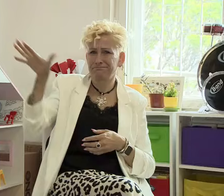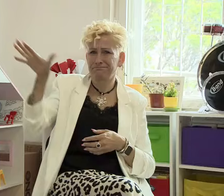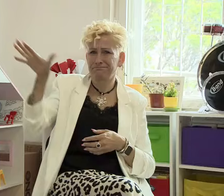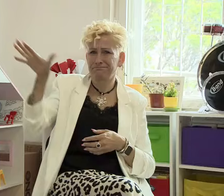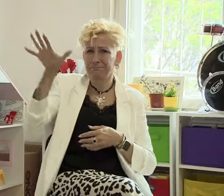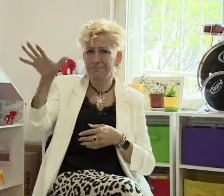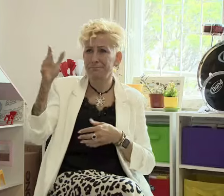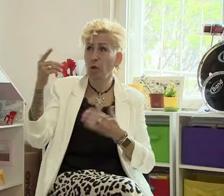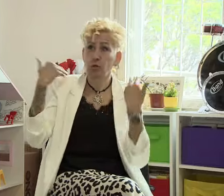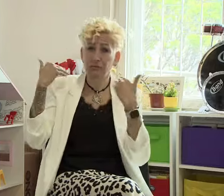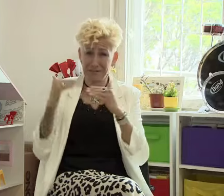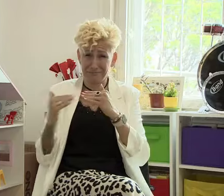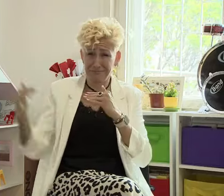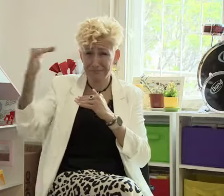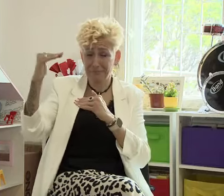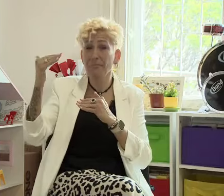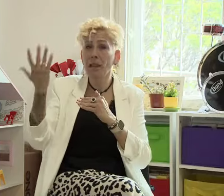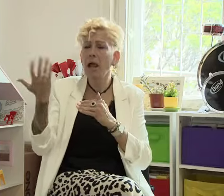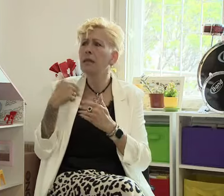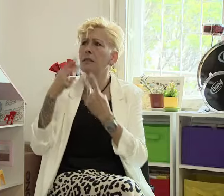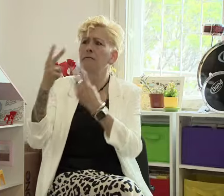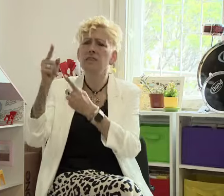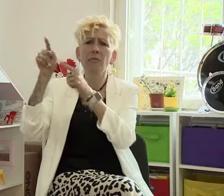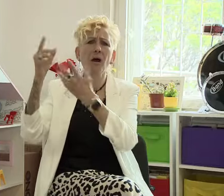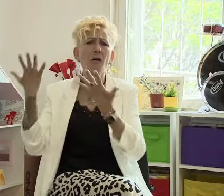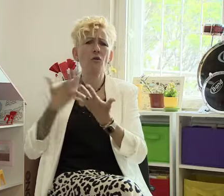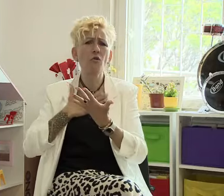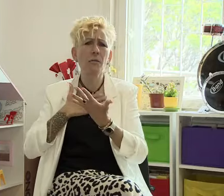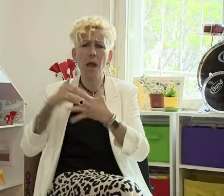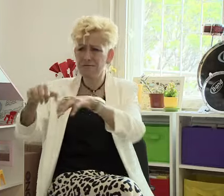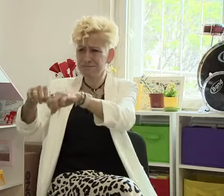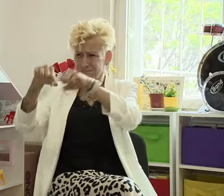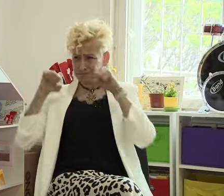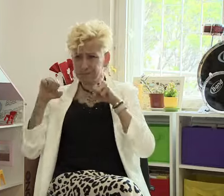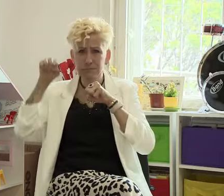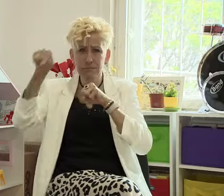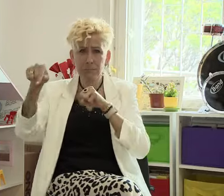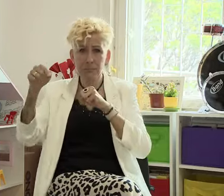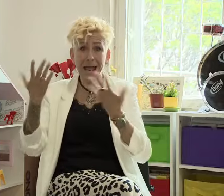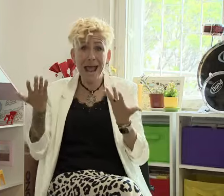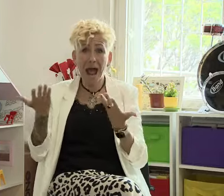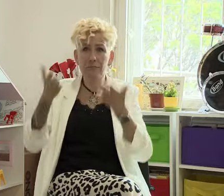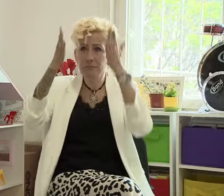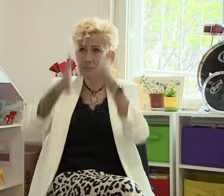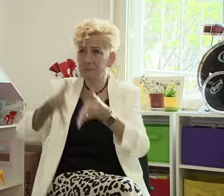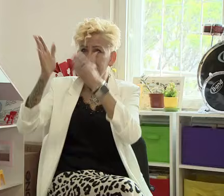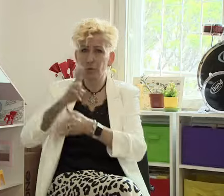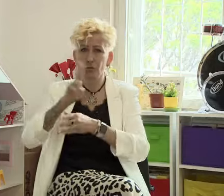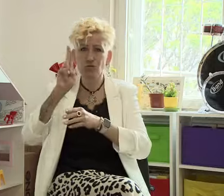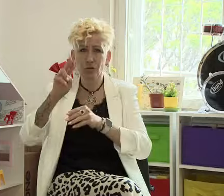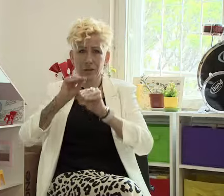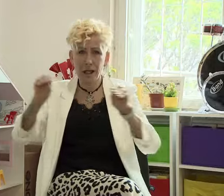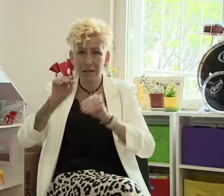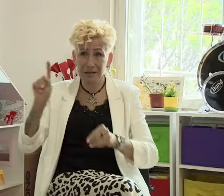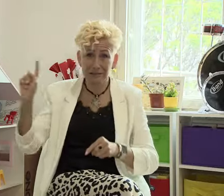много похвати и в обучението при по-големите. Как се преподава материалът по отделните предмети изцяло на жестов